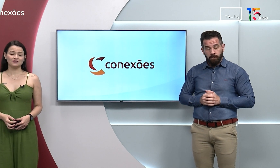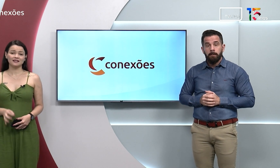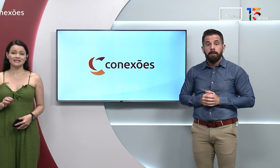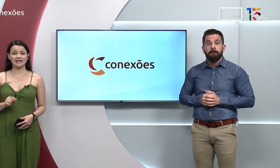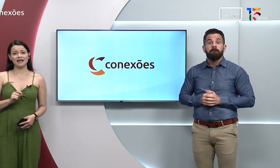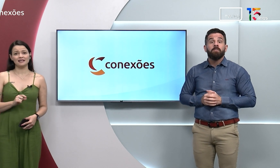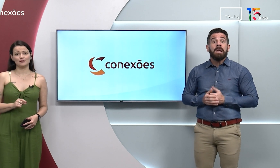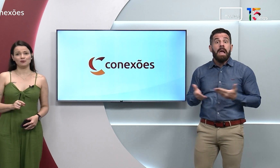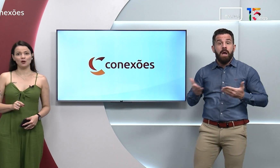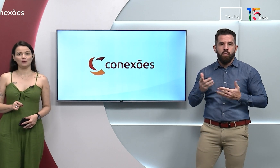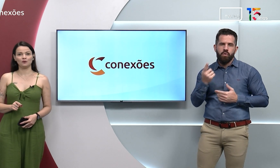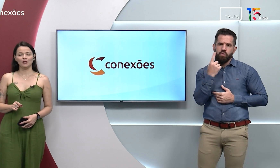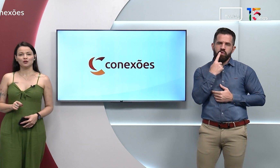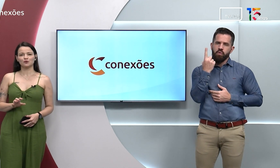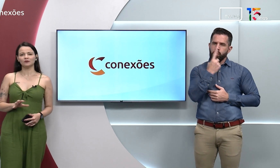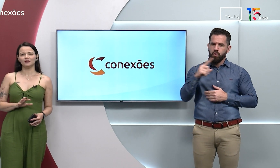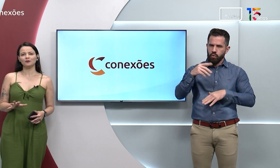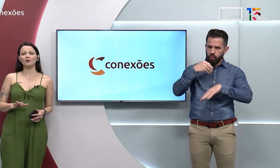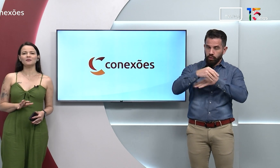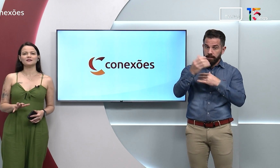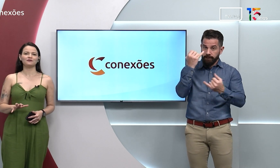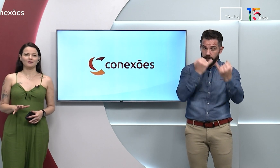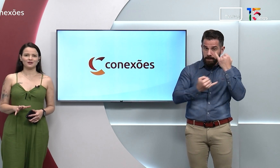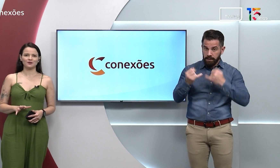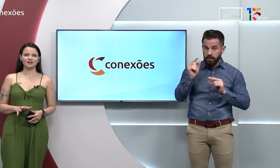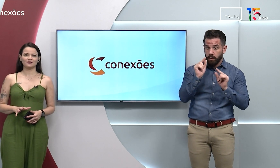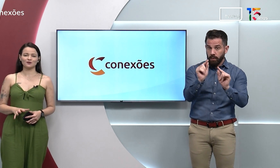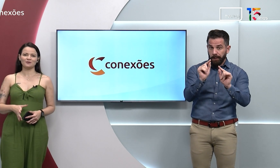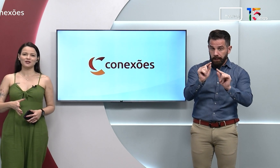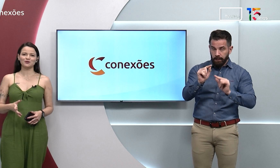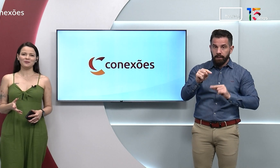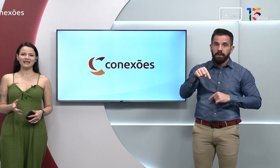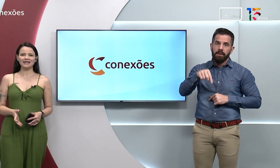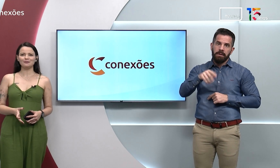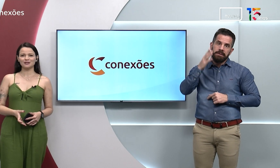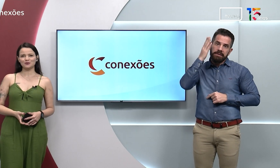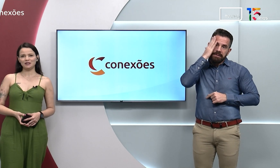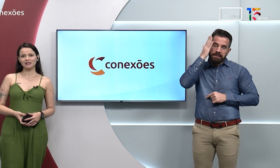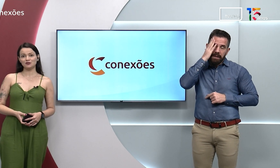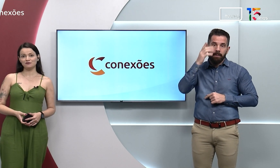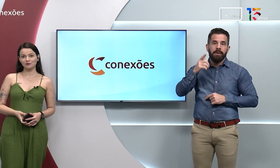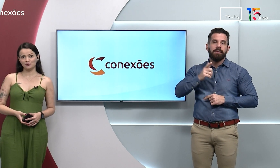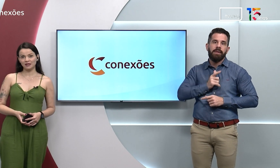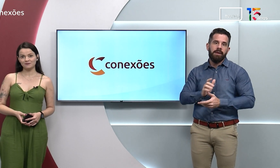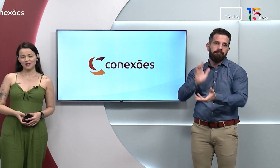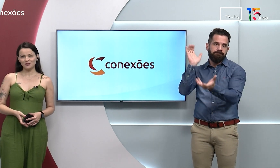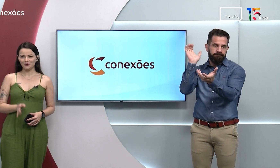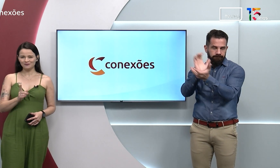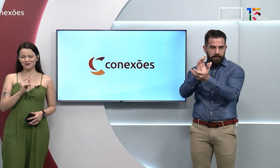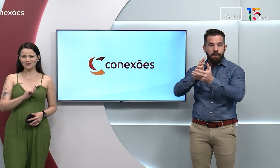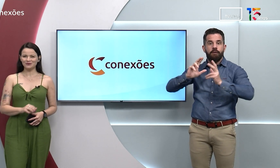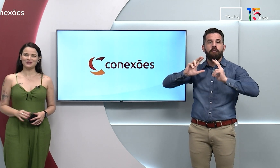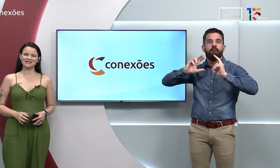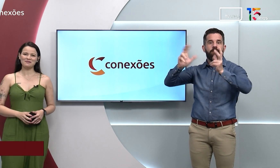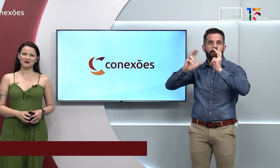Agora a gente vai encerrar esse bloco te contando algumas informações sobre a Superliga Masculina de Vôlei